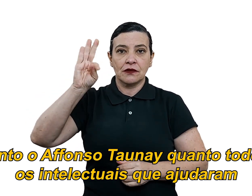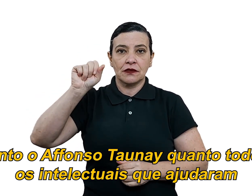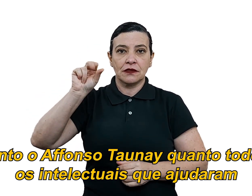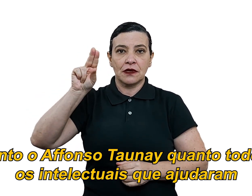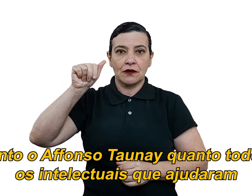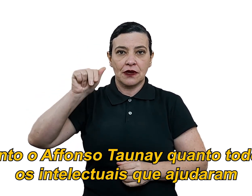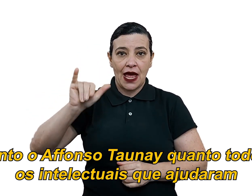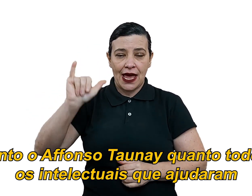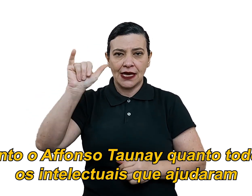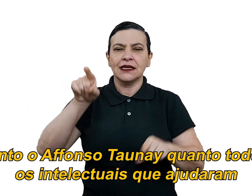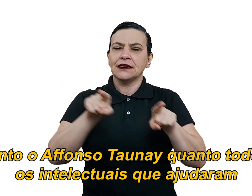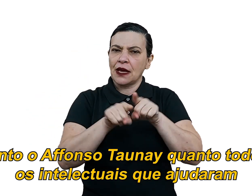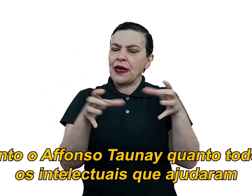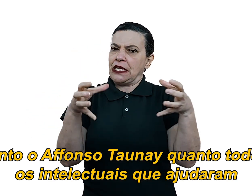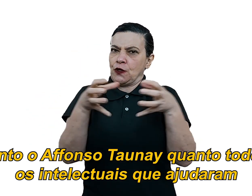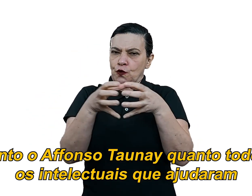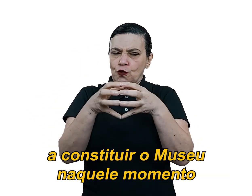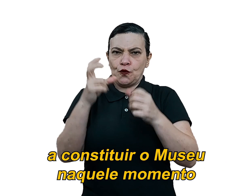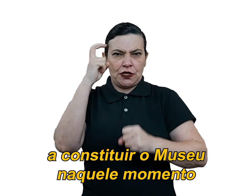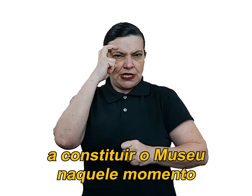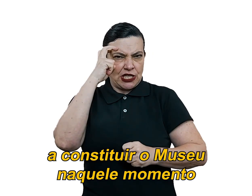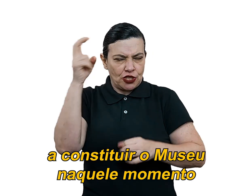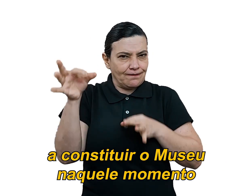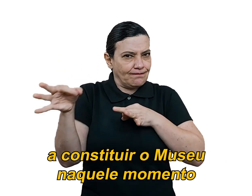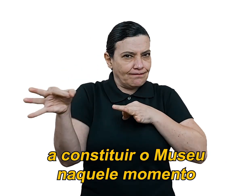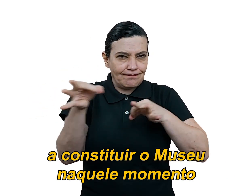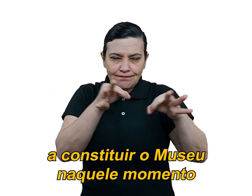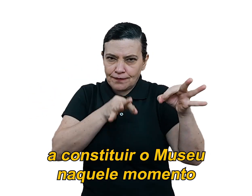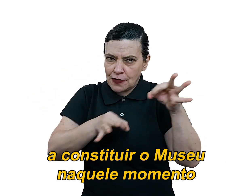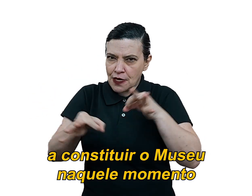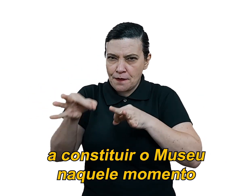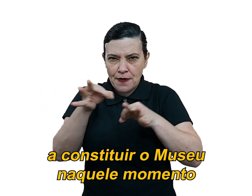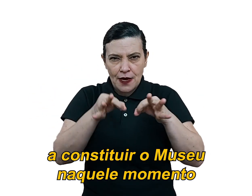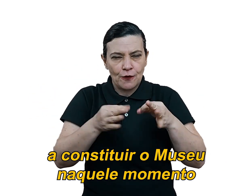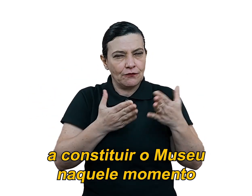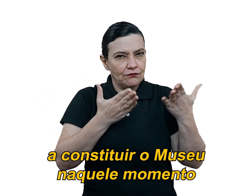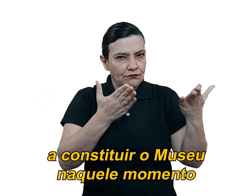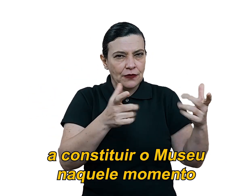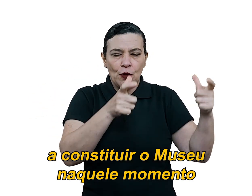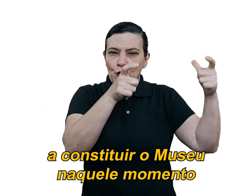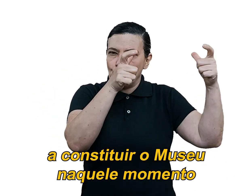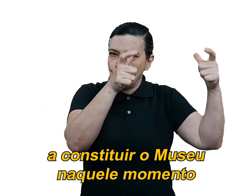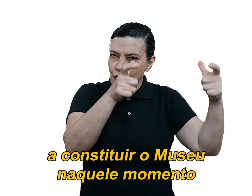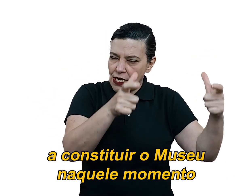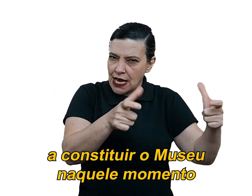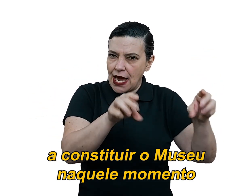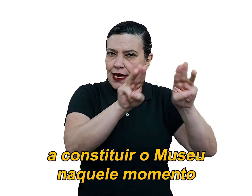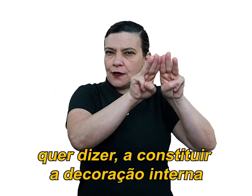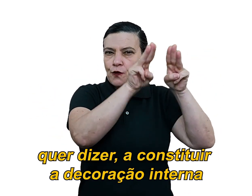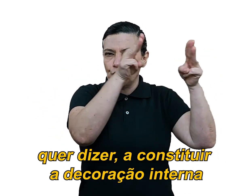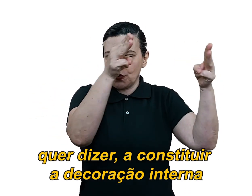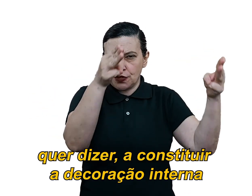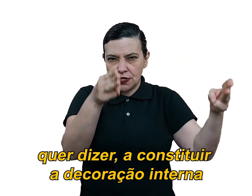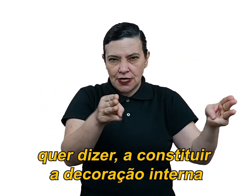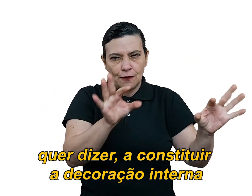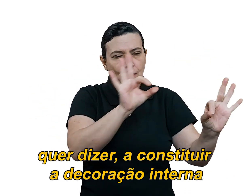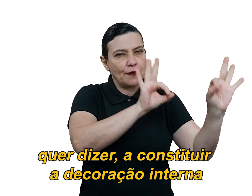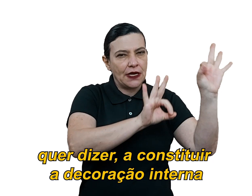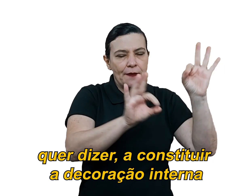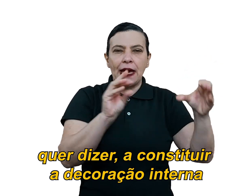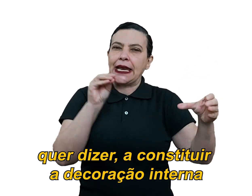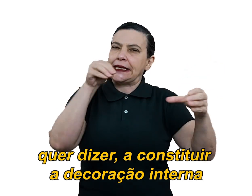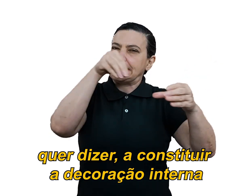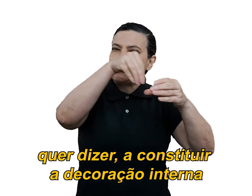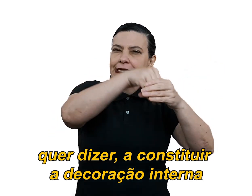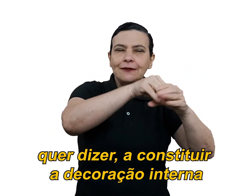os intelectuais que ajudaram a constituir o museu naquele momento, quer dizer, a constituir